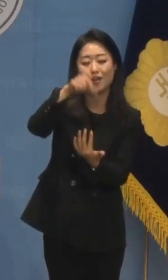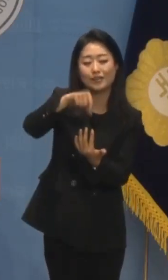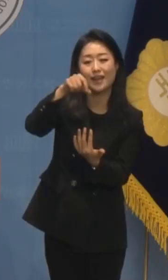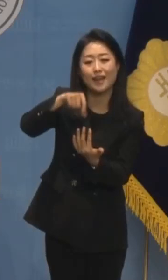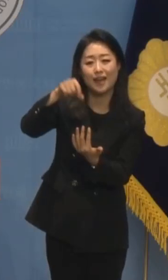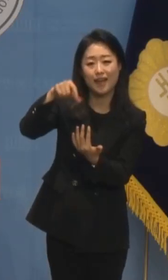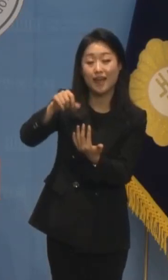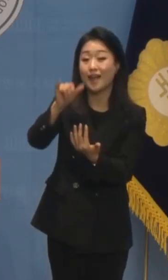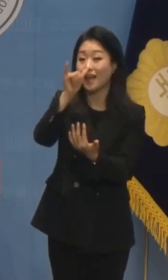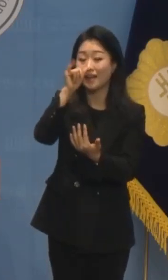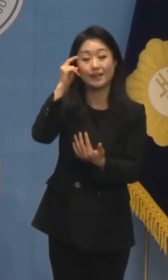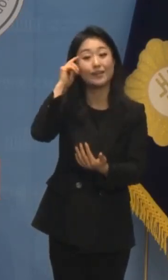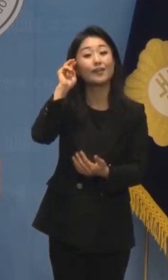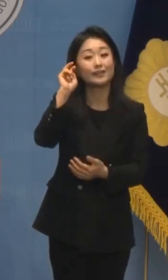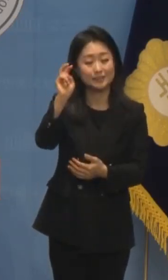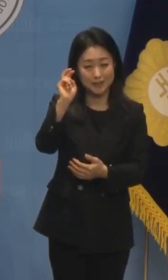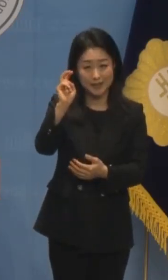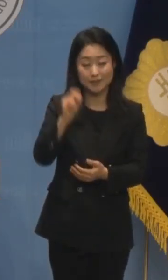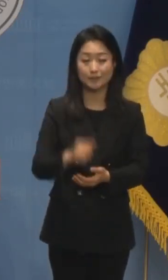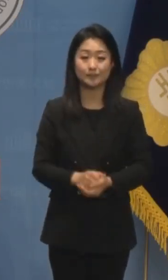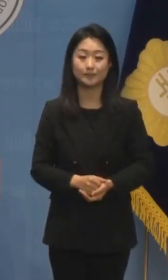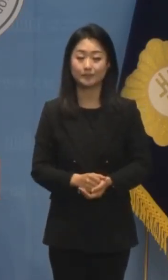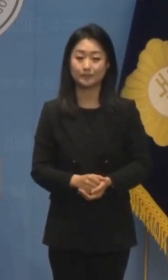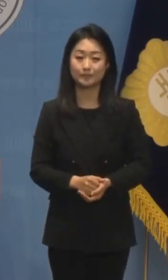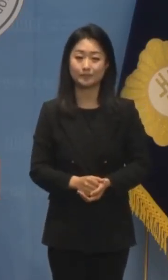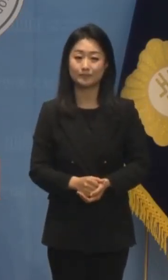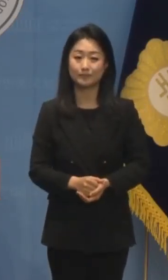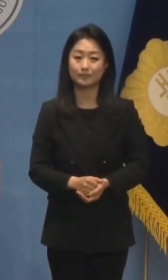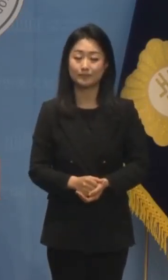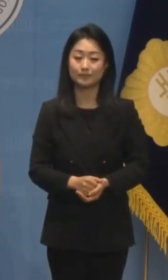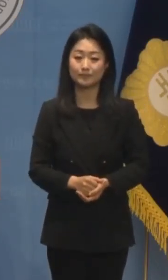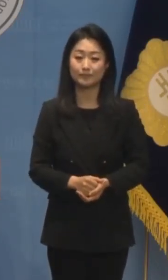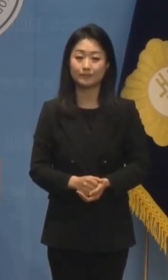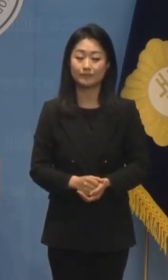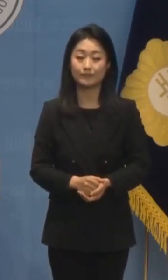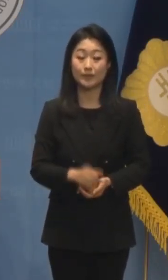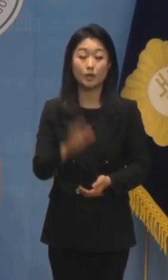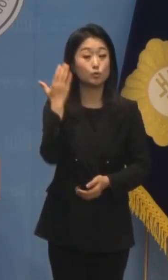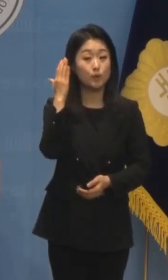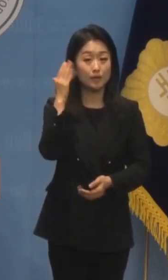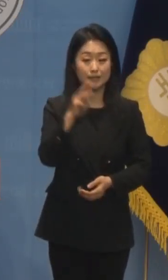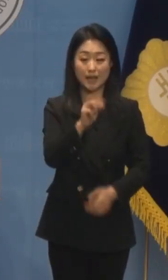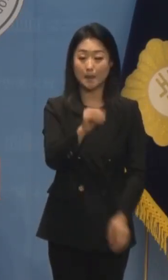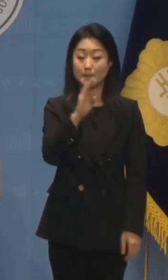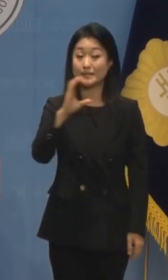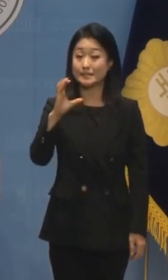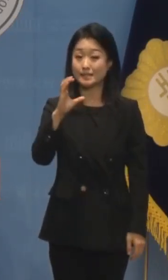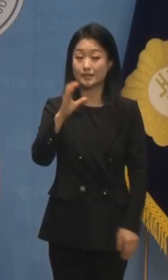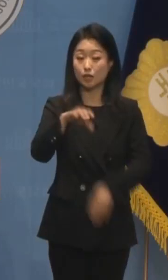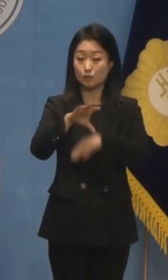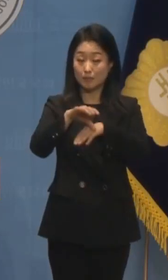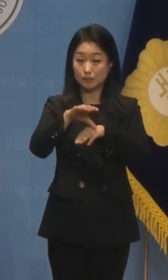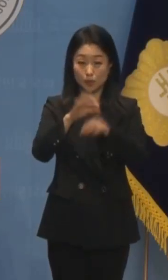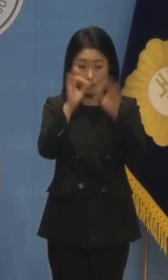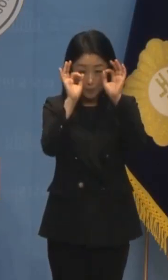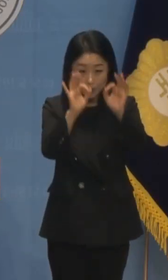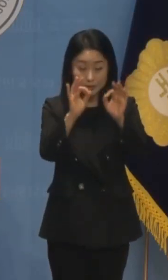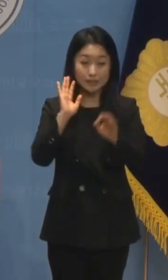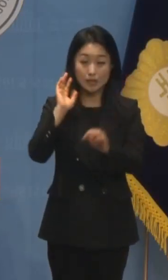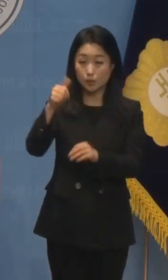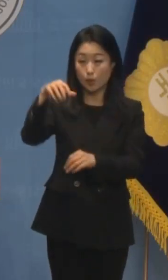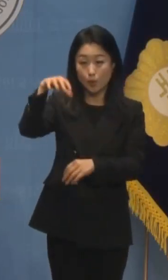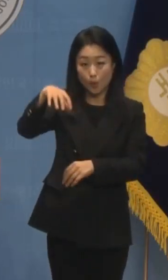싼 티켓을 끊어줄 수도 있는 것 아닙니까? 최근 MBC 보도를 보면 대통령실